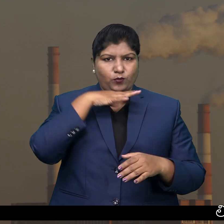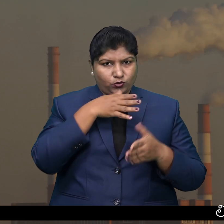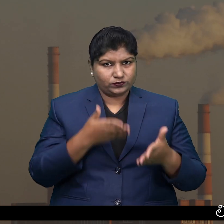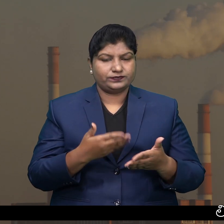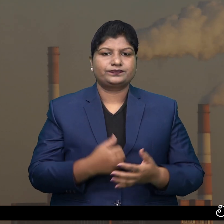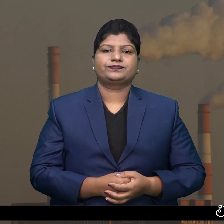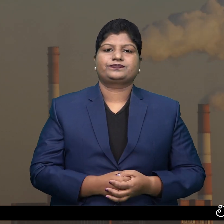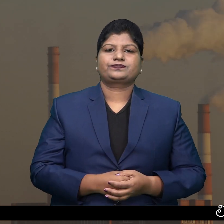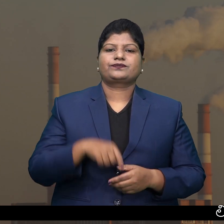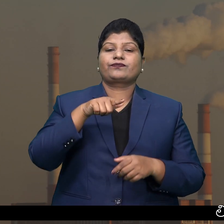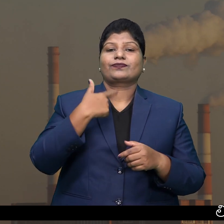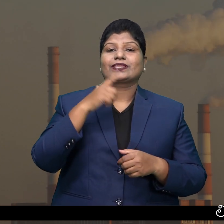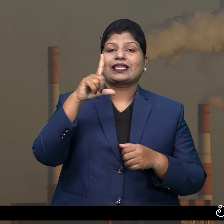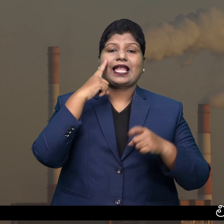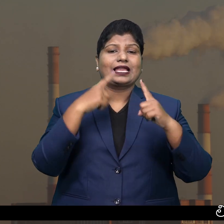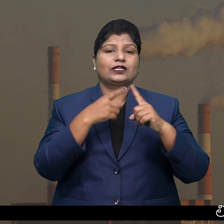లిథోస్పియర్